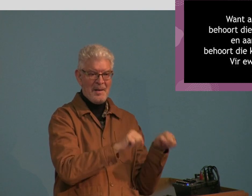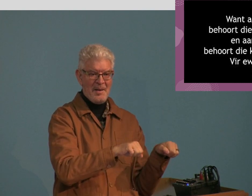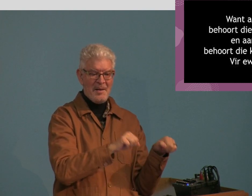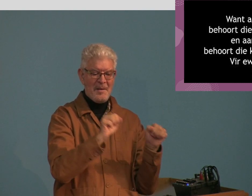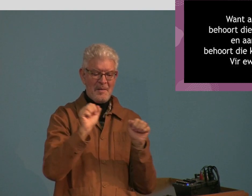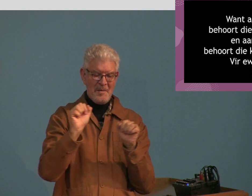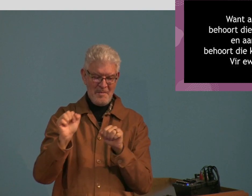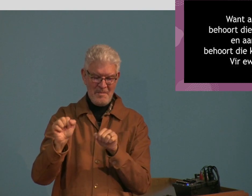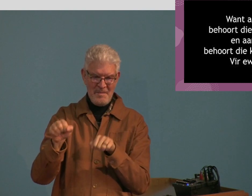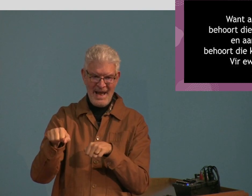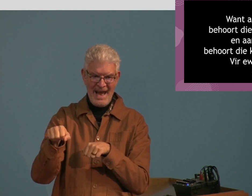Amen.